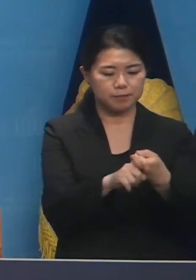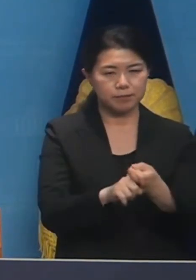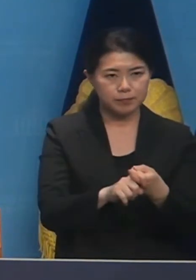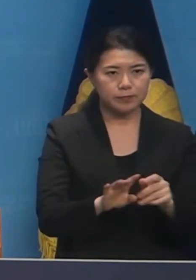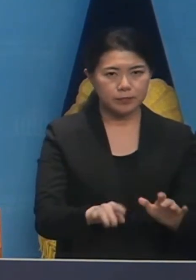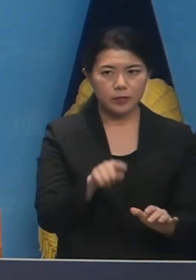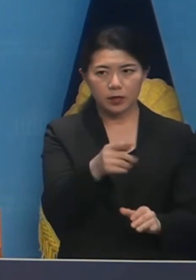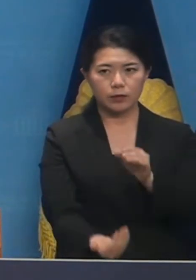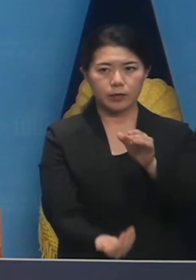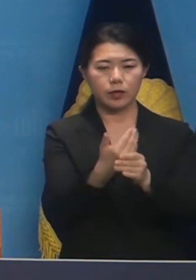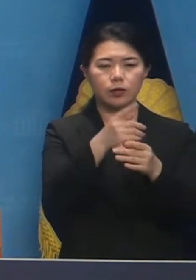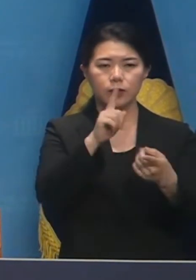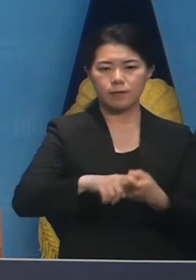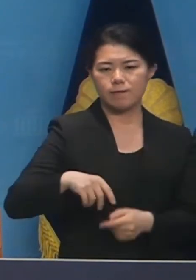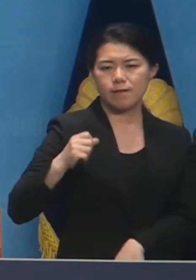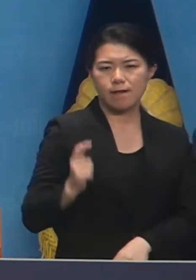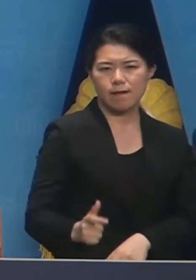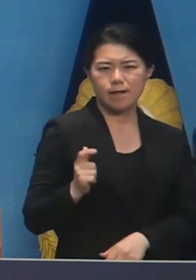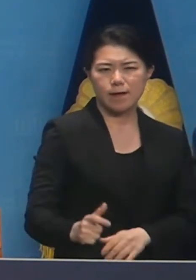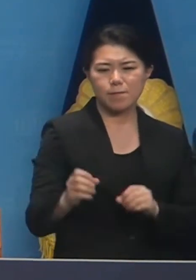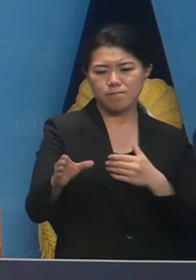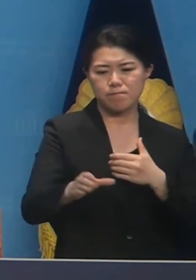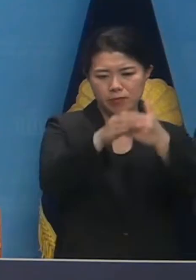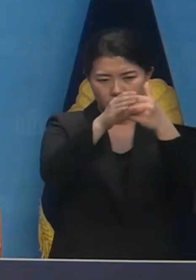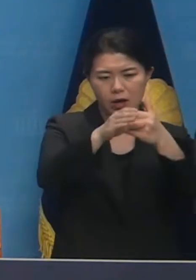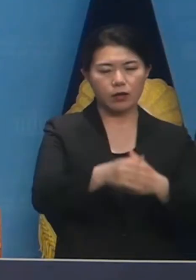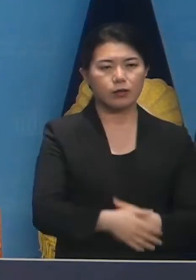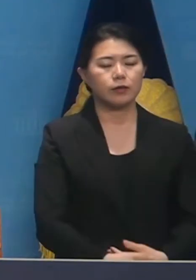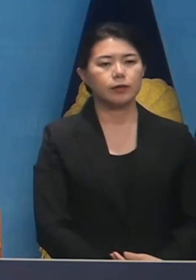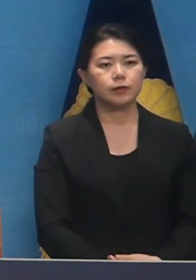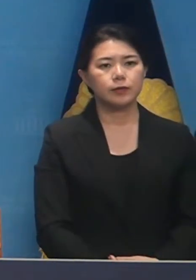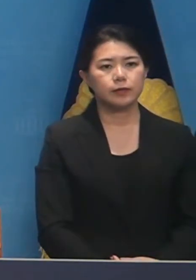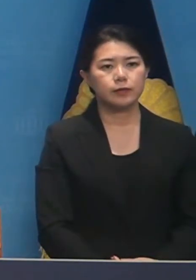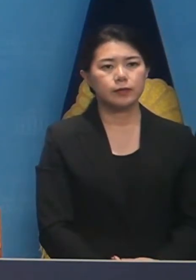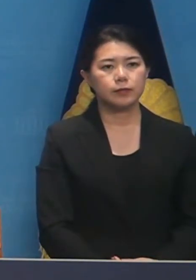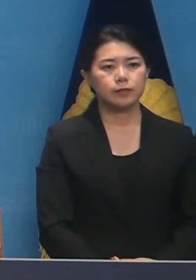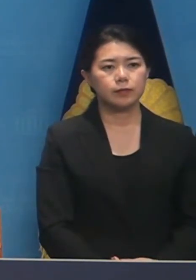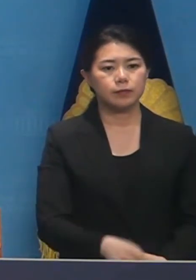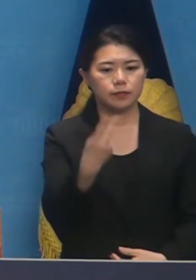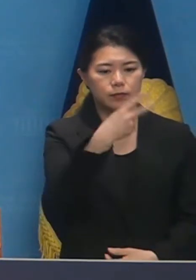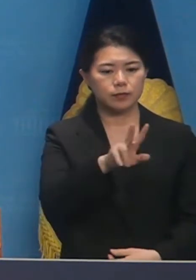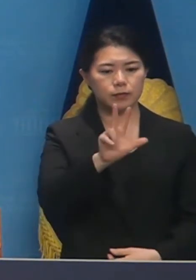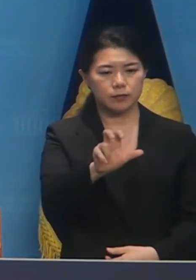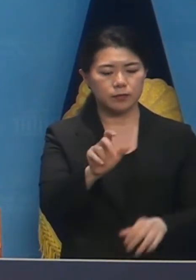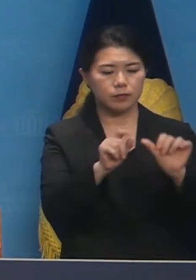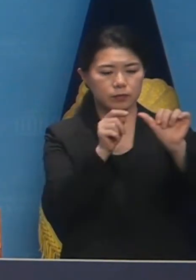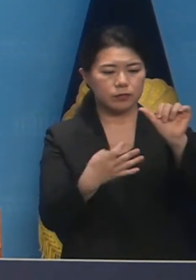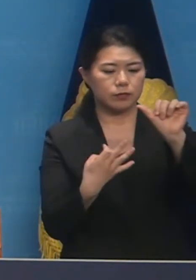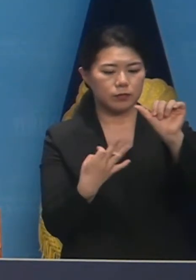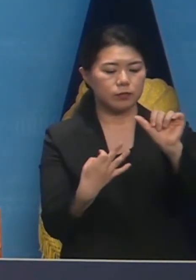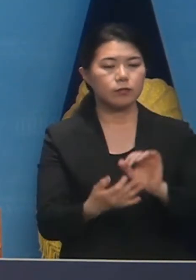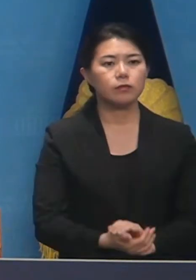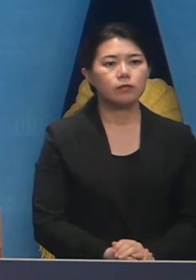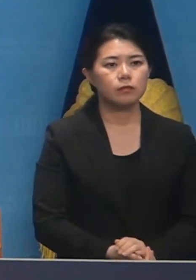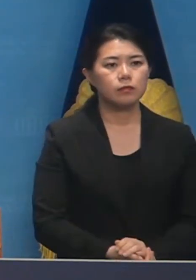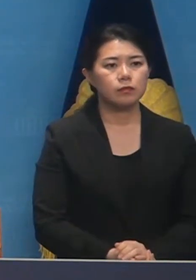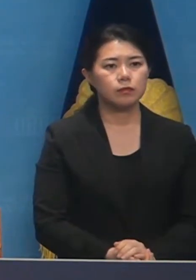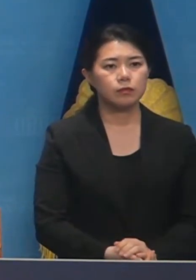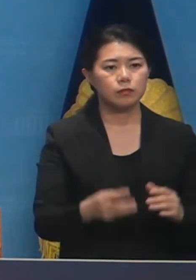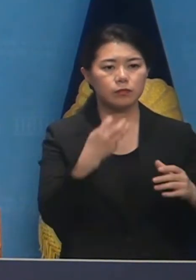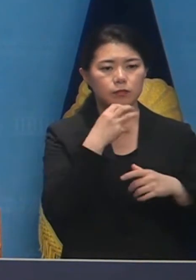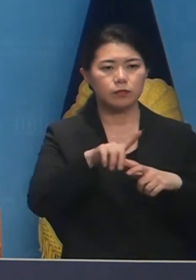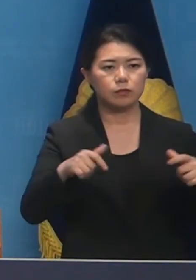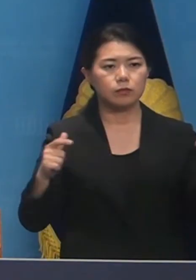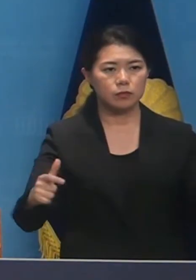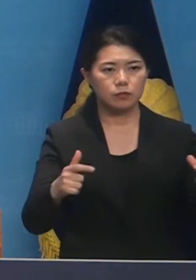이 사안에 강력히 맞설 것을 천명한다. 2025년 5월 14일